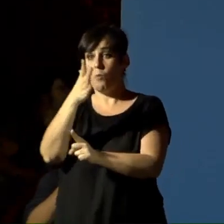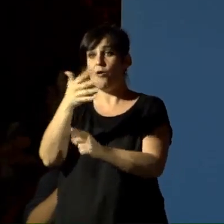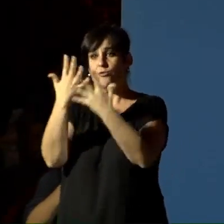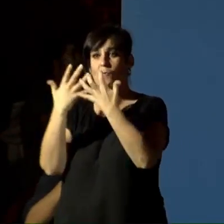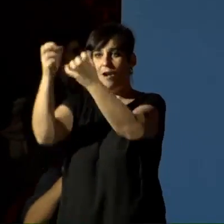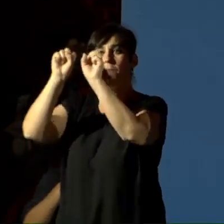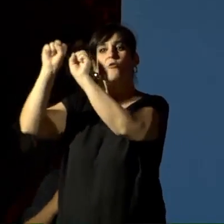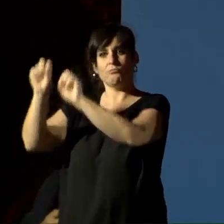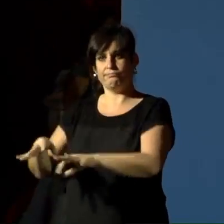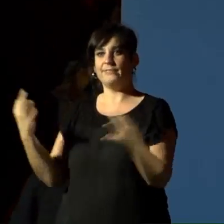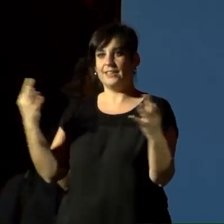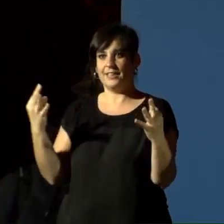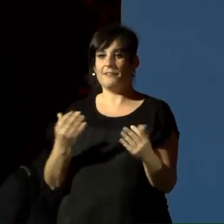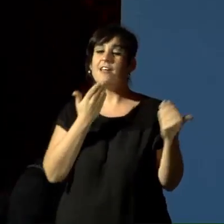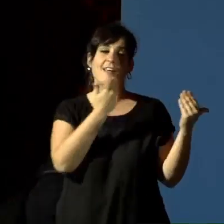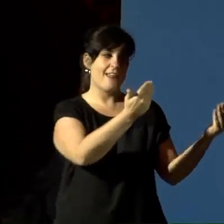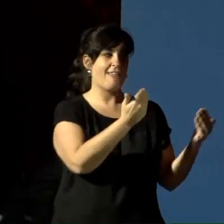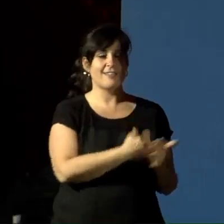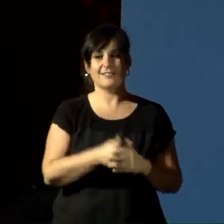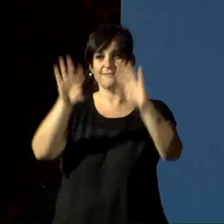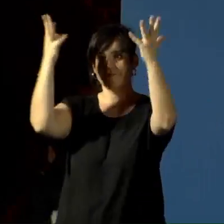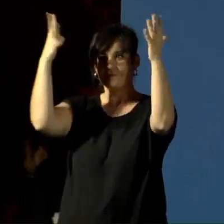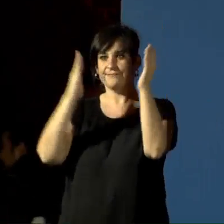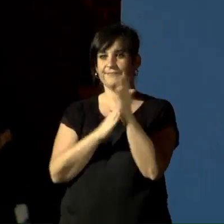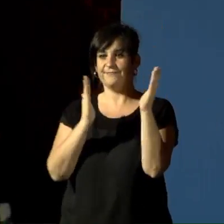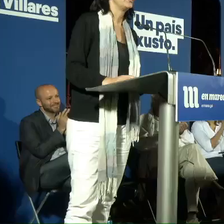Moitas gracias, compañeiras.